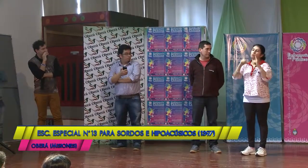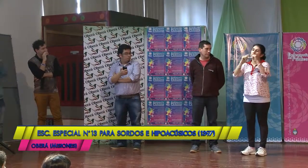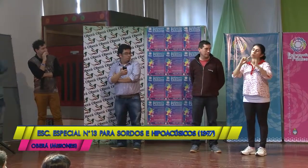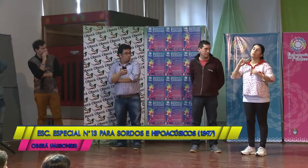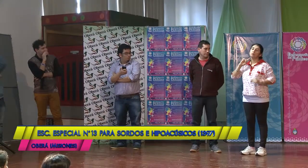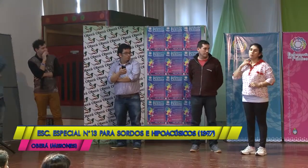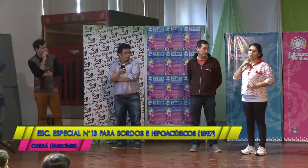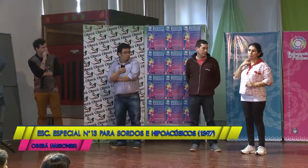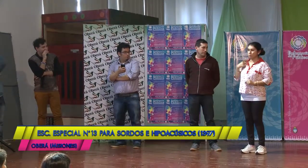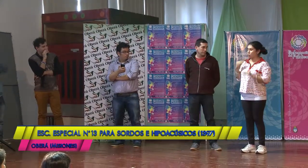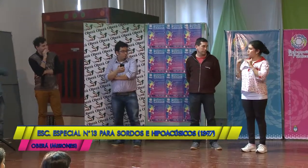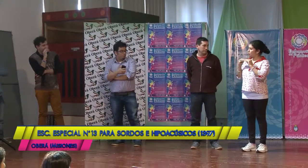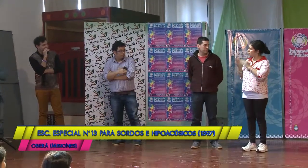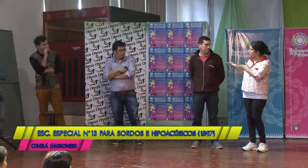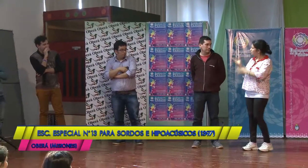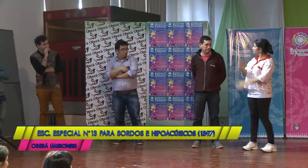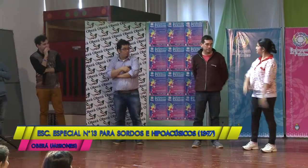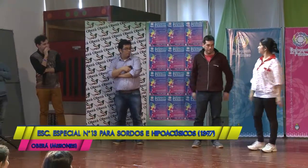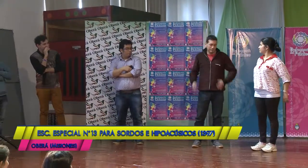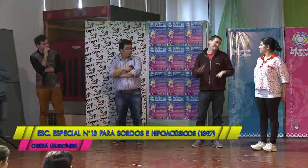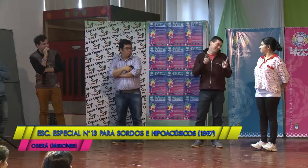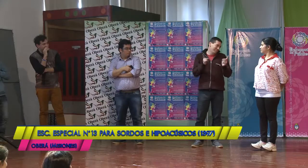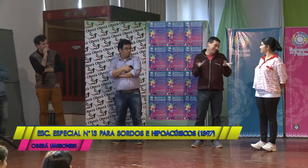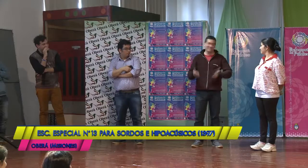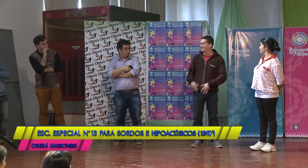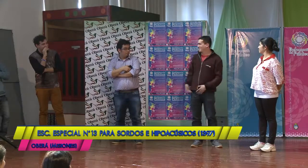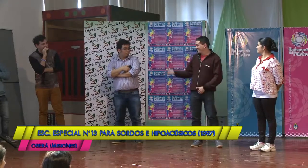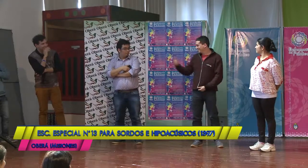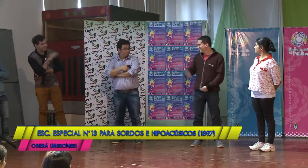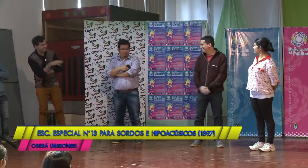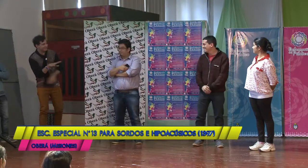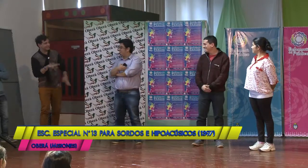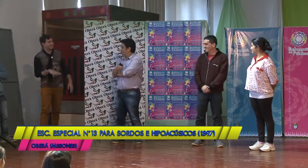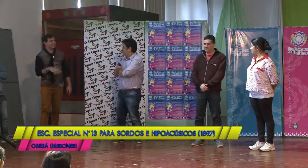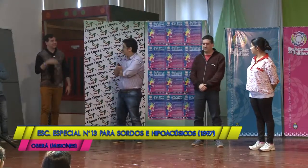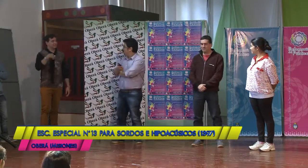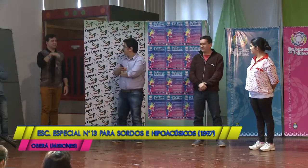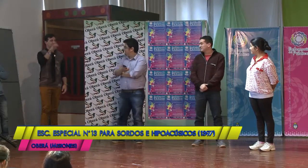Y vamos a hacerte cuenta que estamos todos en Canal 3. Bueno, yo ya me presenté, faltas vos.